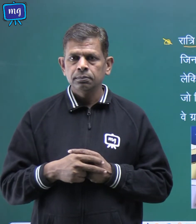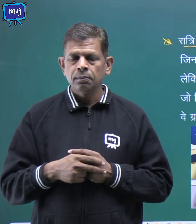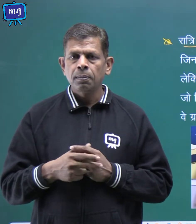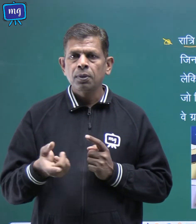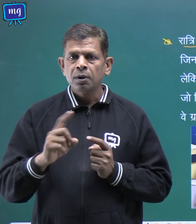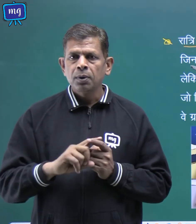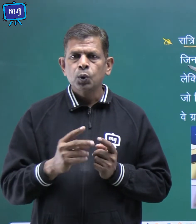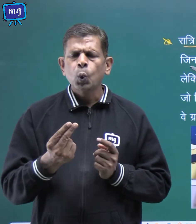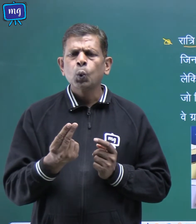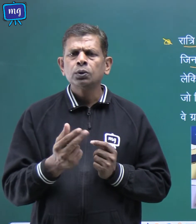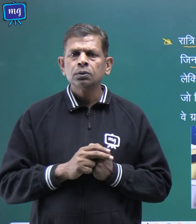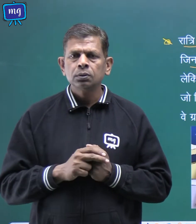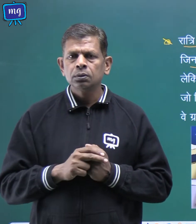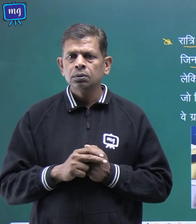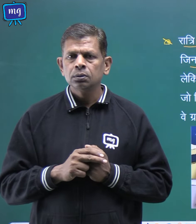जिनमें से कुछ